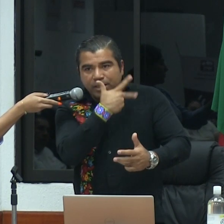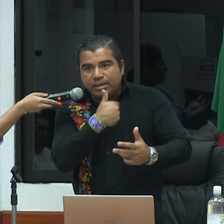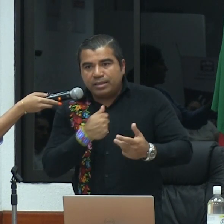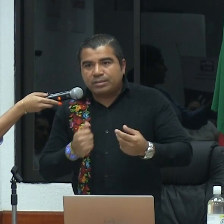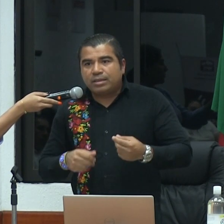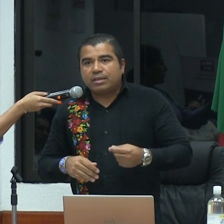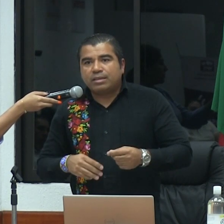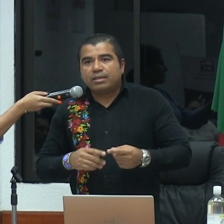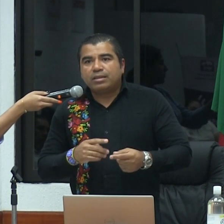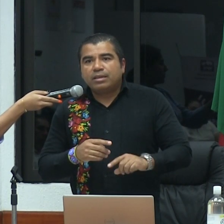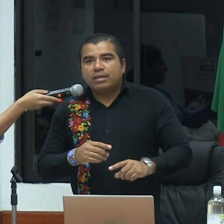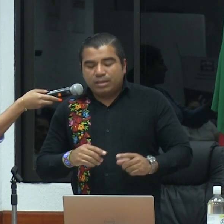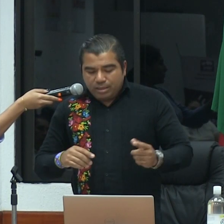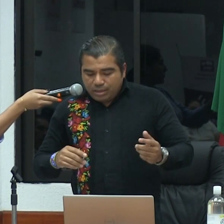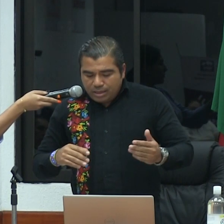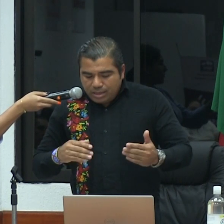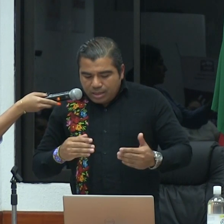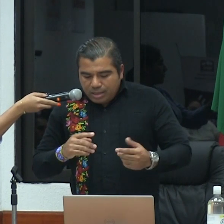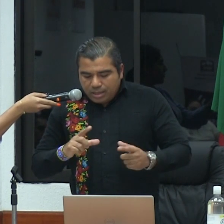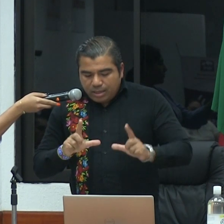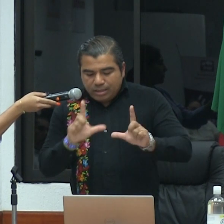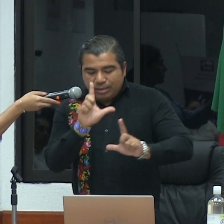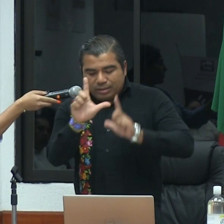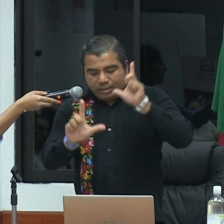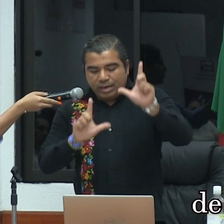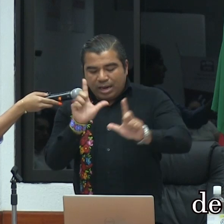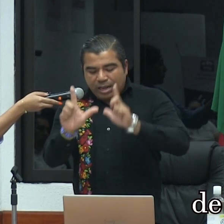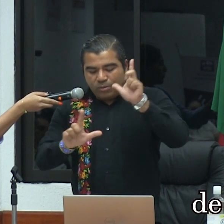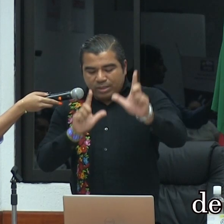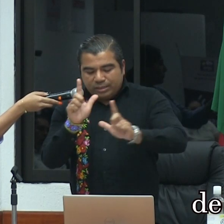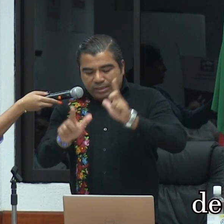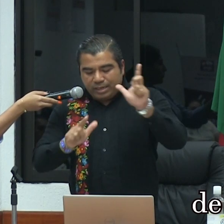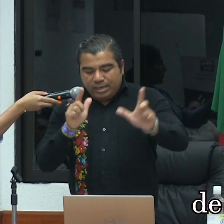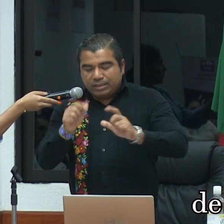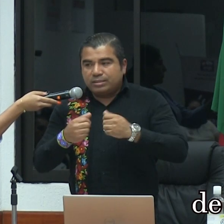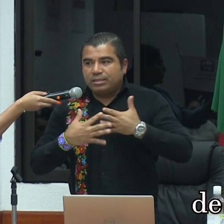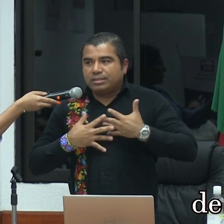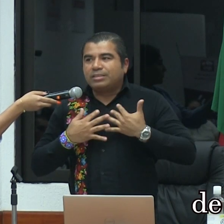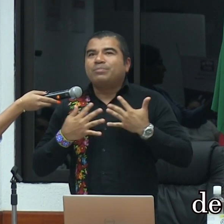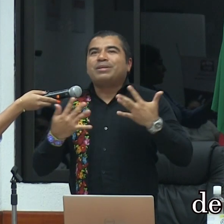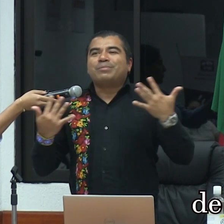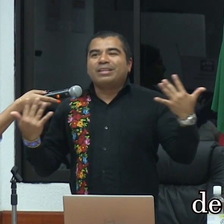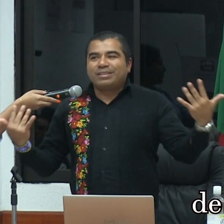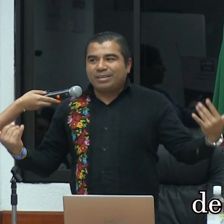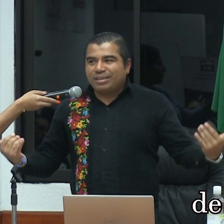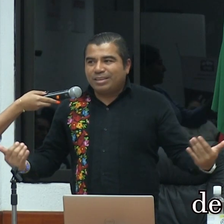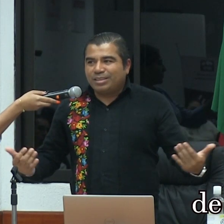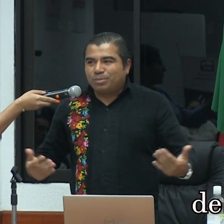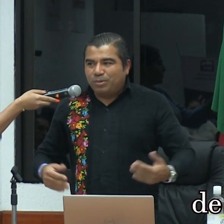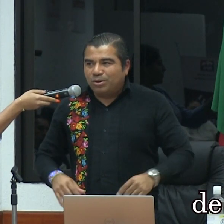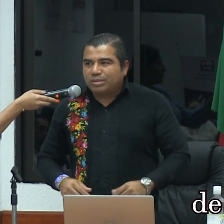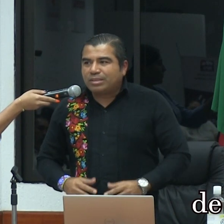la belleza de la lengua de señas simplemente explota.